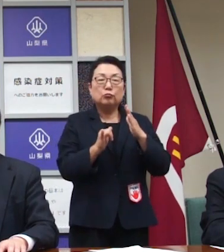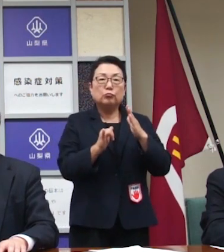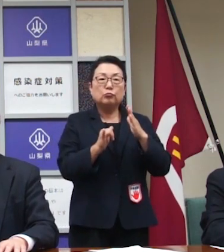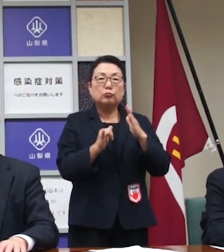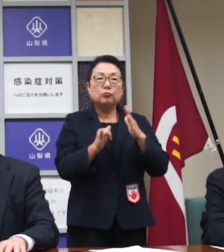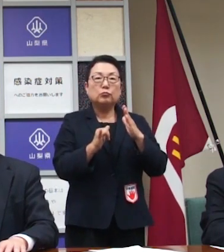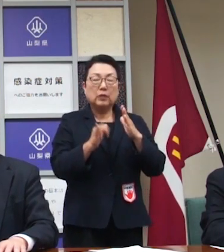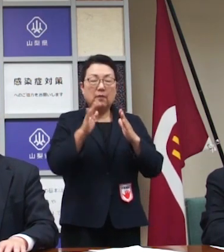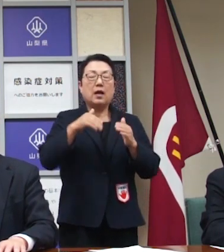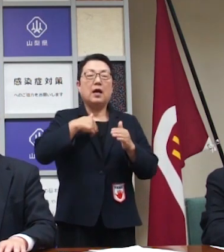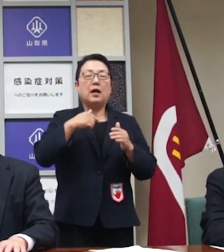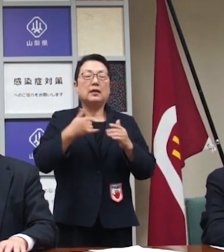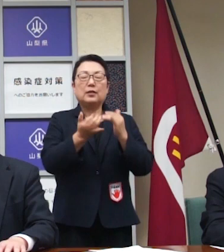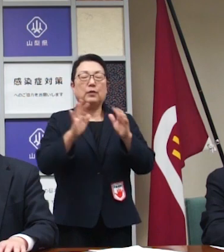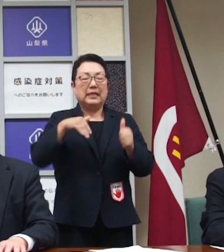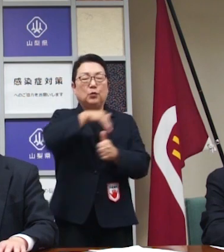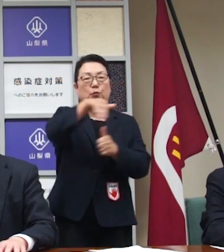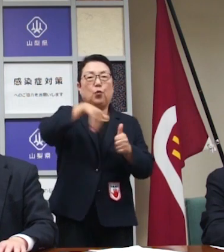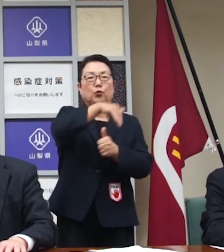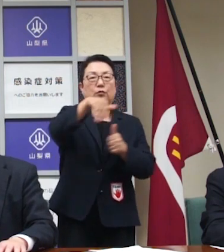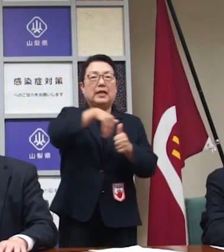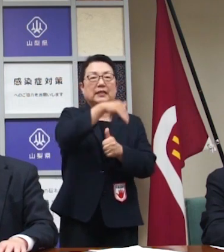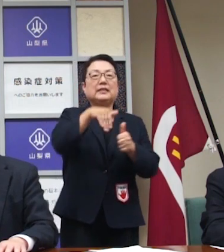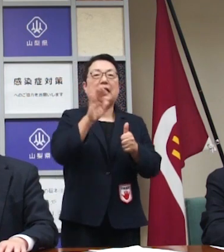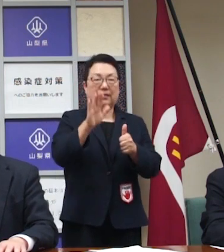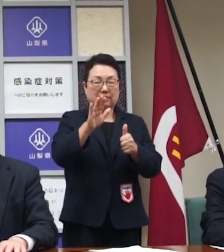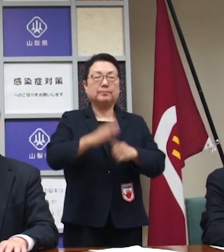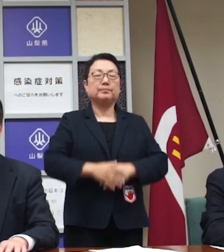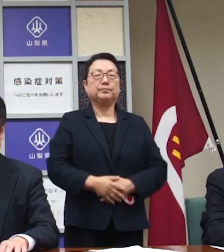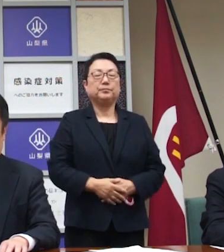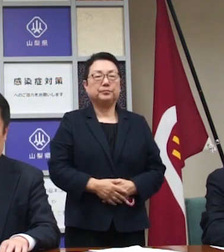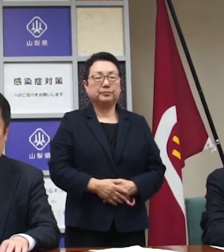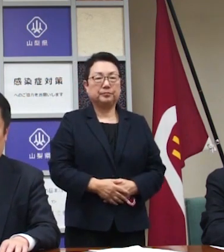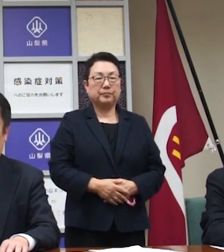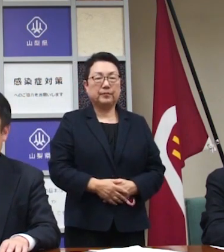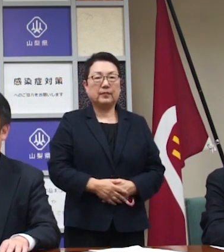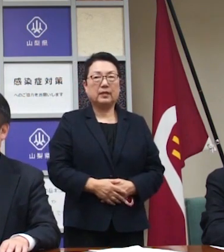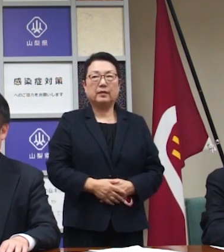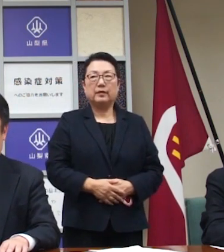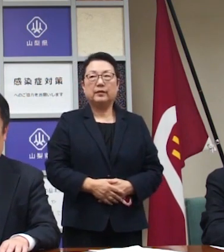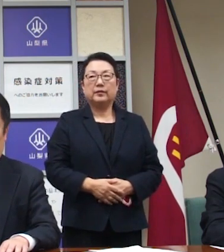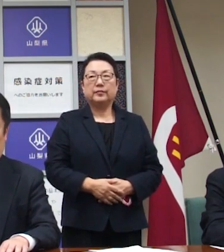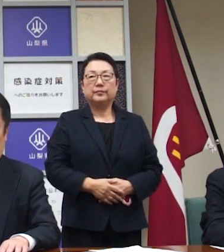居です。この方は独居の方です。お一人です。はい。